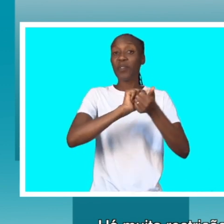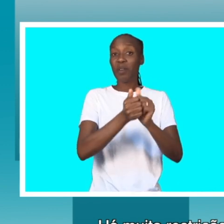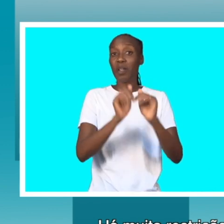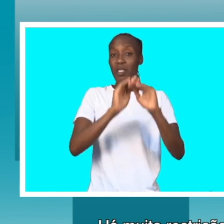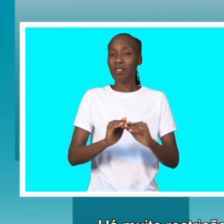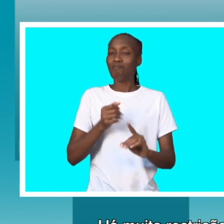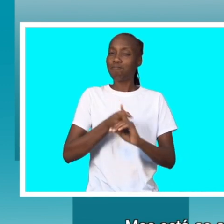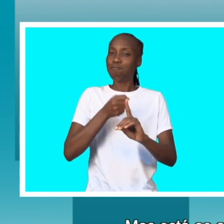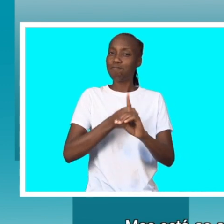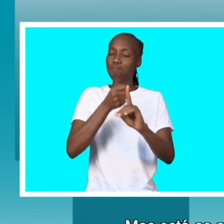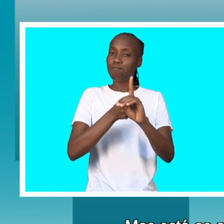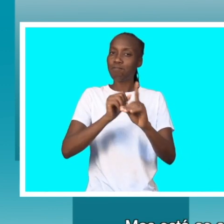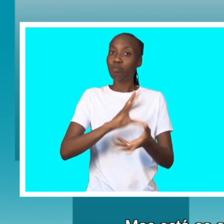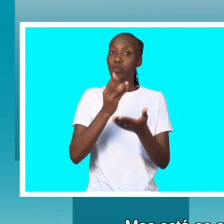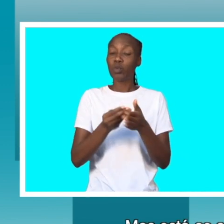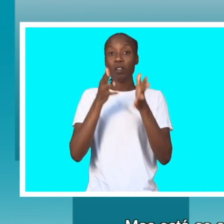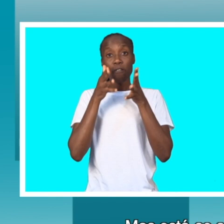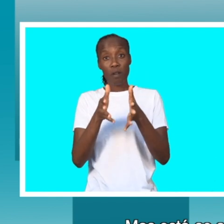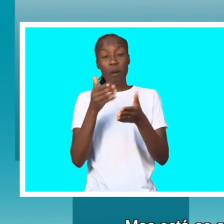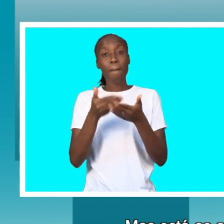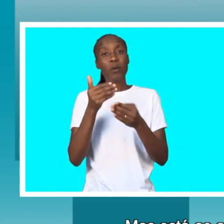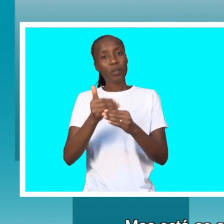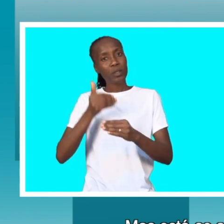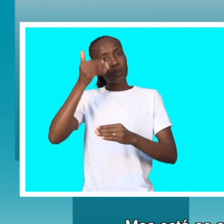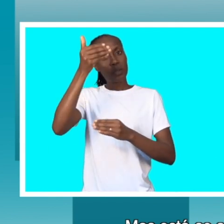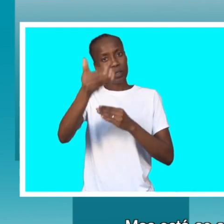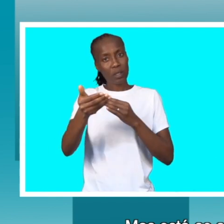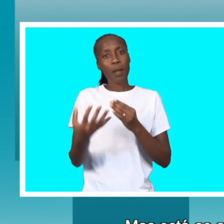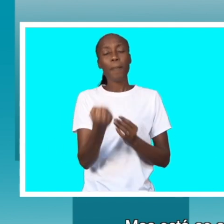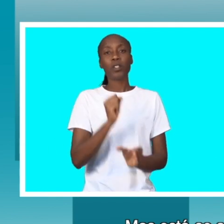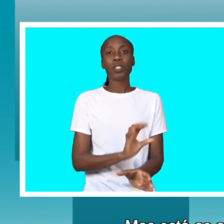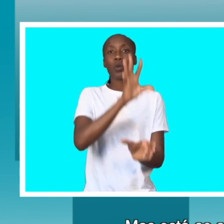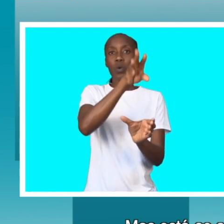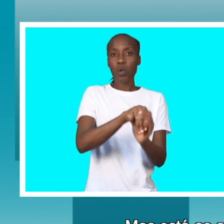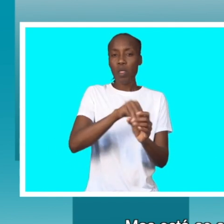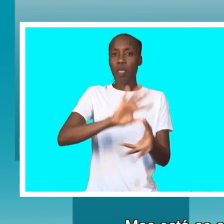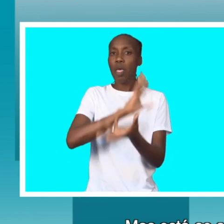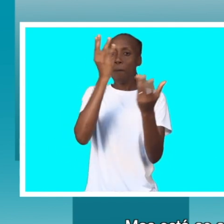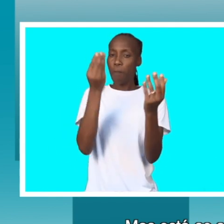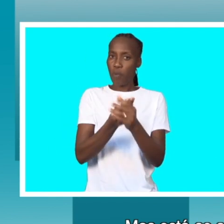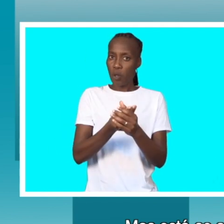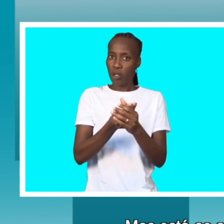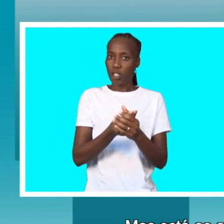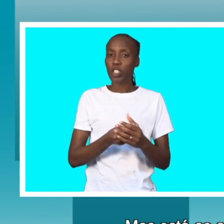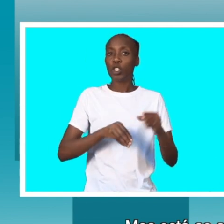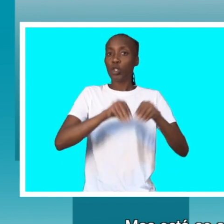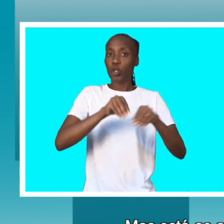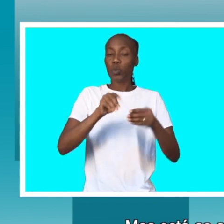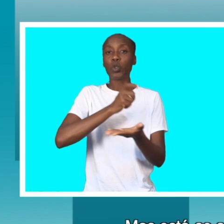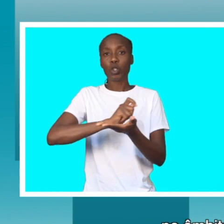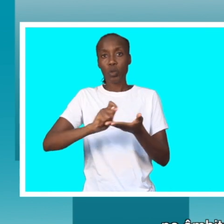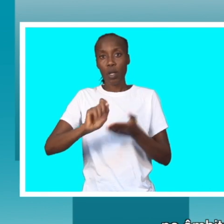Na parte dos esportos Mas está-se Lutar de todas as maneiras Para que No posterior Para que haja inclusão Em todas as instituições